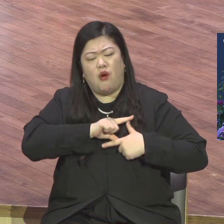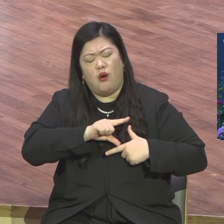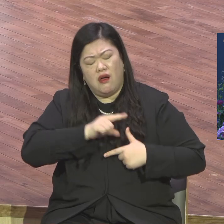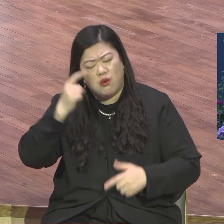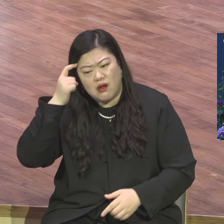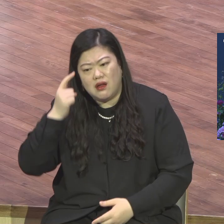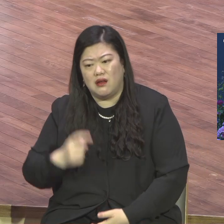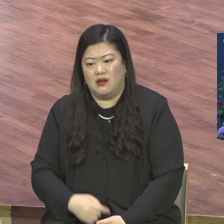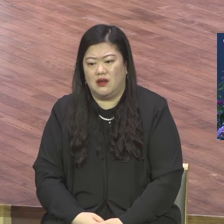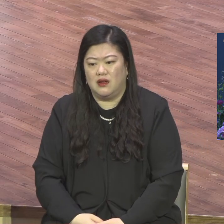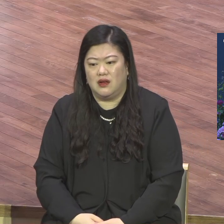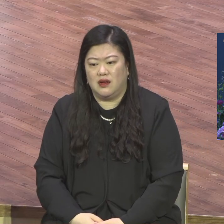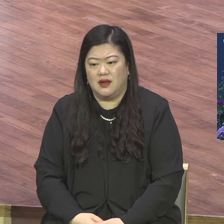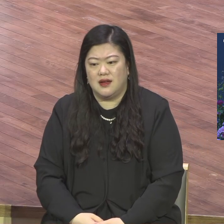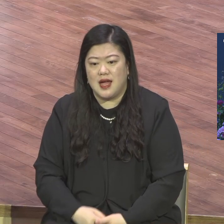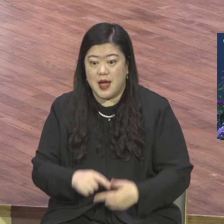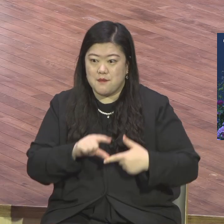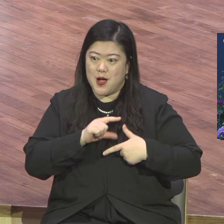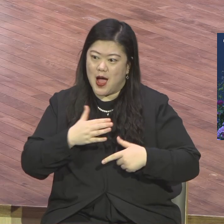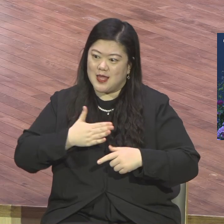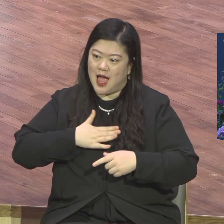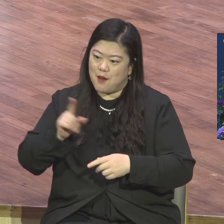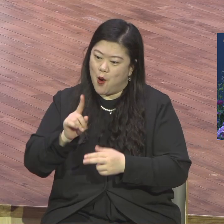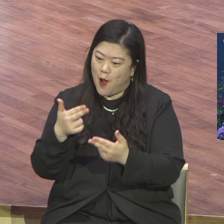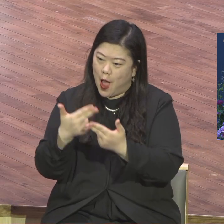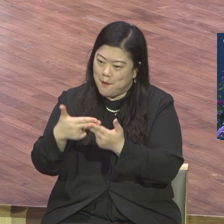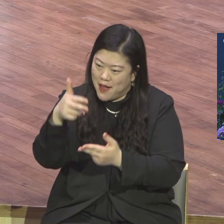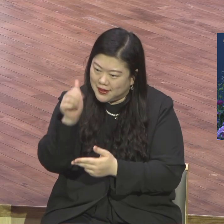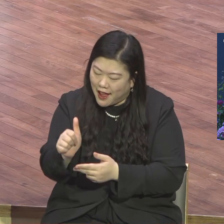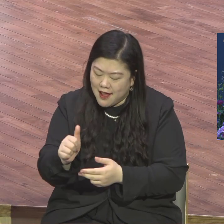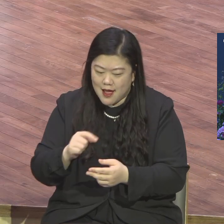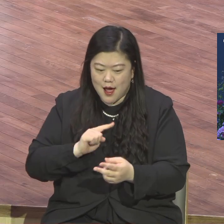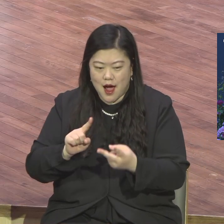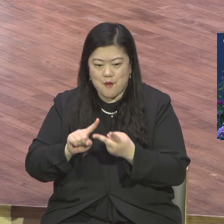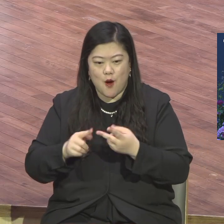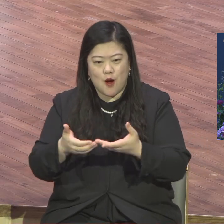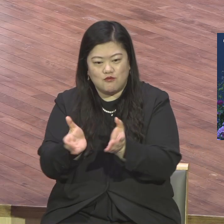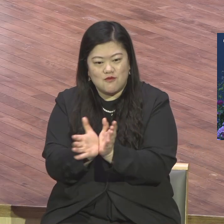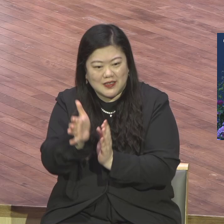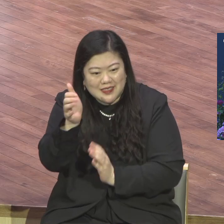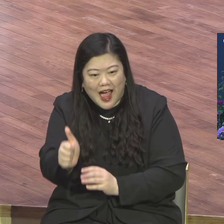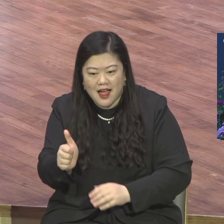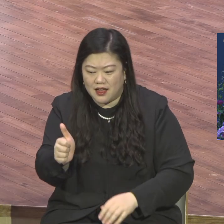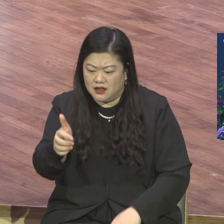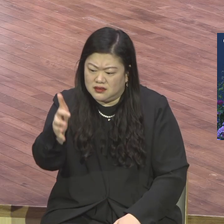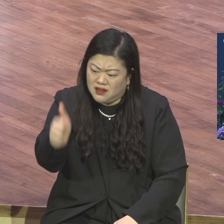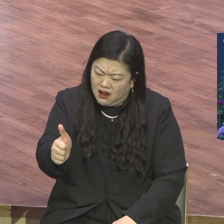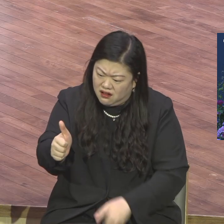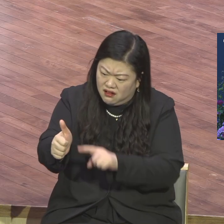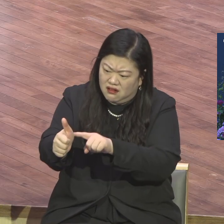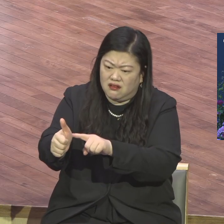이게 석이라든가 맡으면 뭔가 이름도 나고 기분 좋고 허해가지고